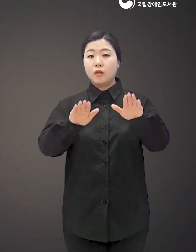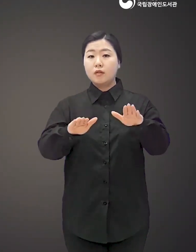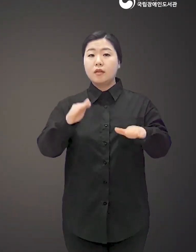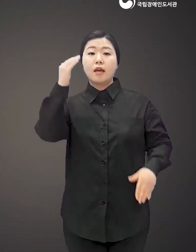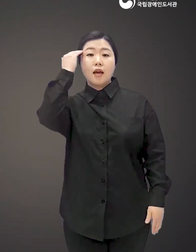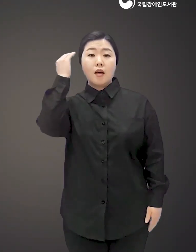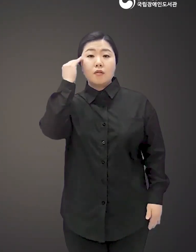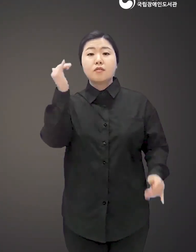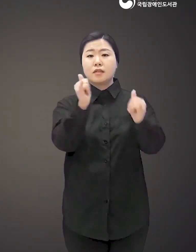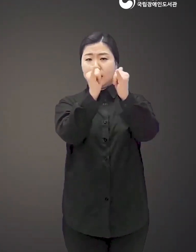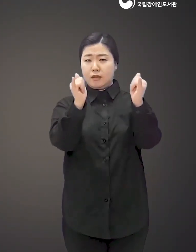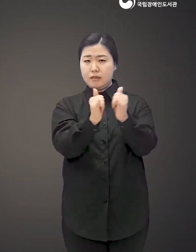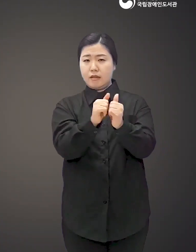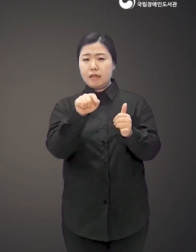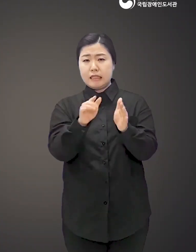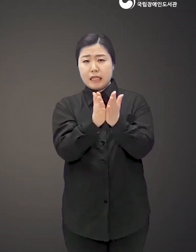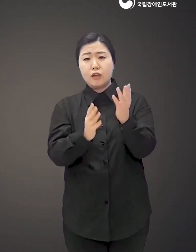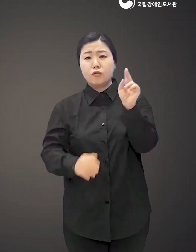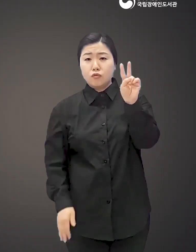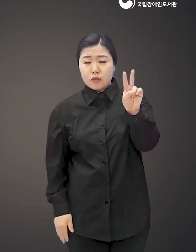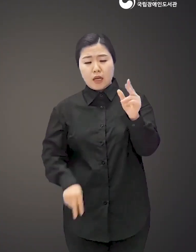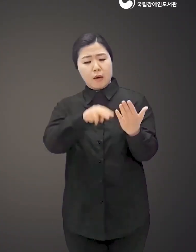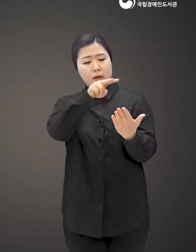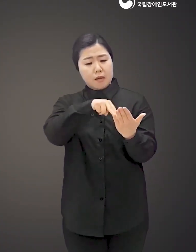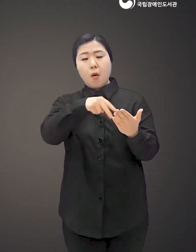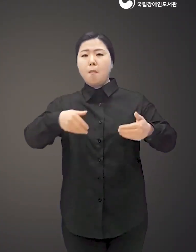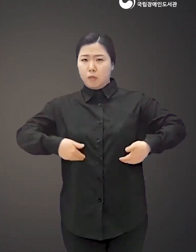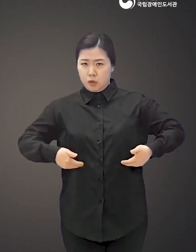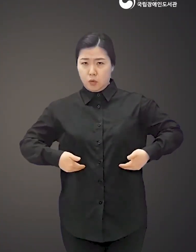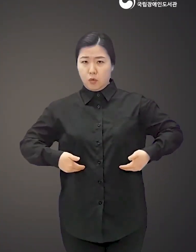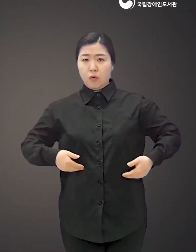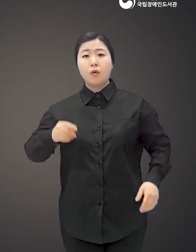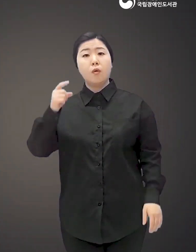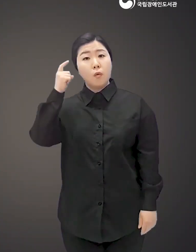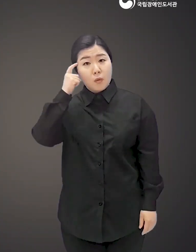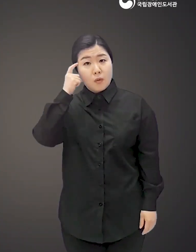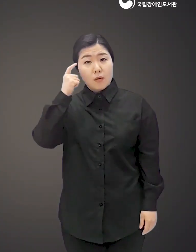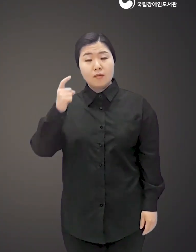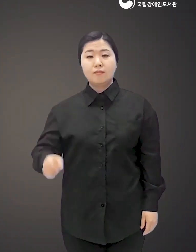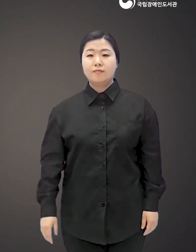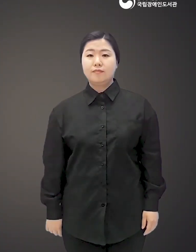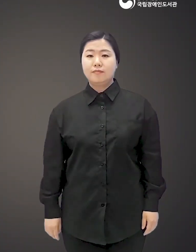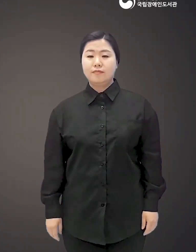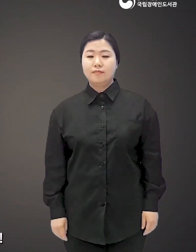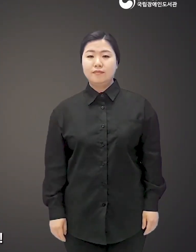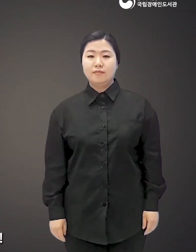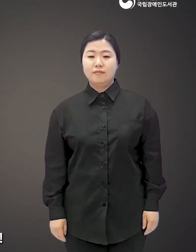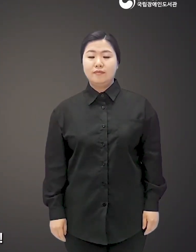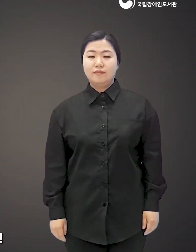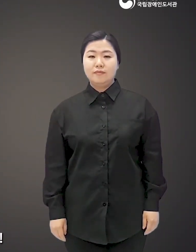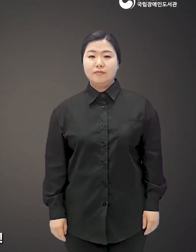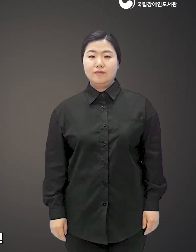지금 한국 사회에서 이 두 작품이 읽혀야 하는 이유는 무엇일까?